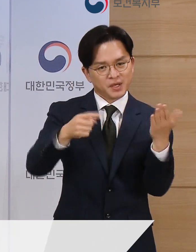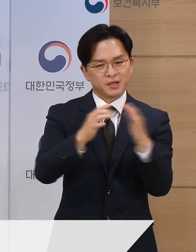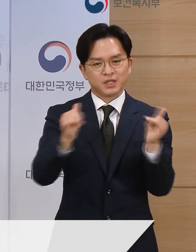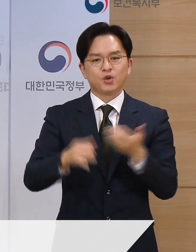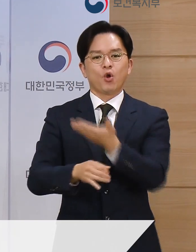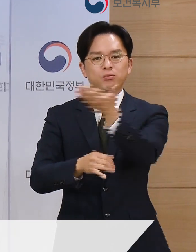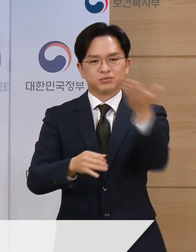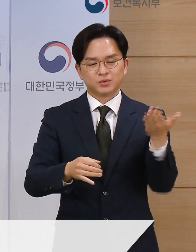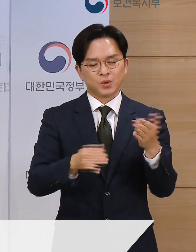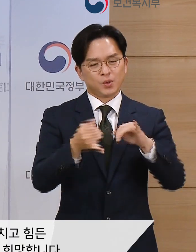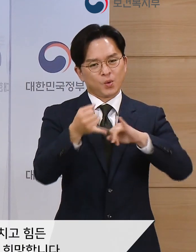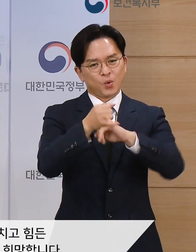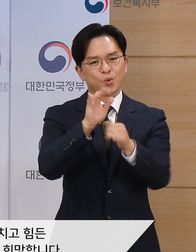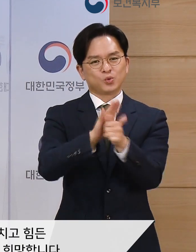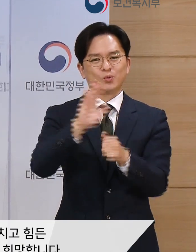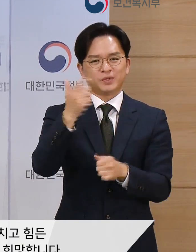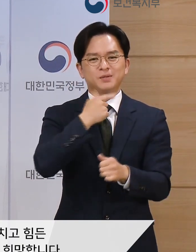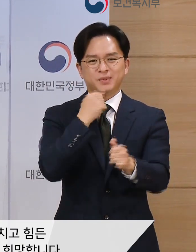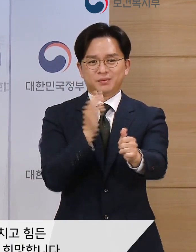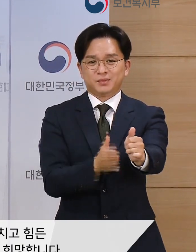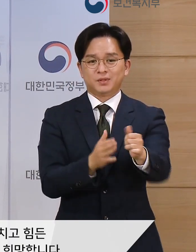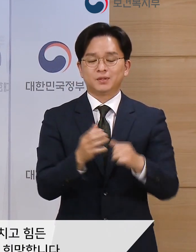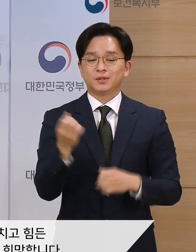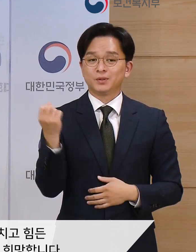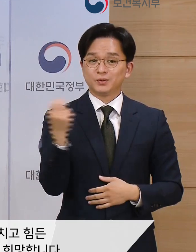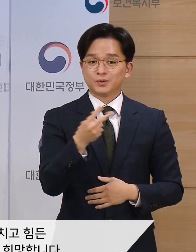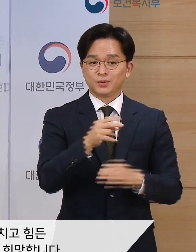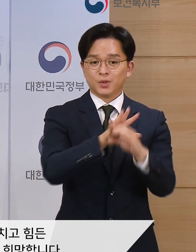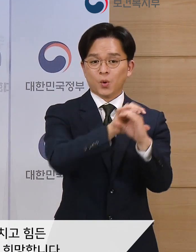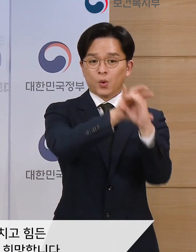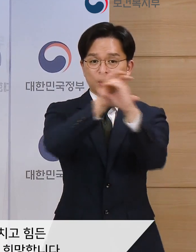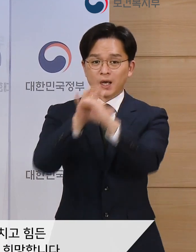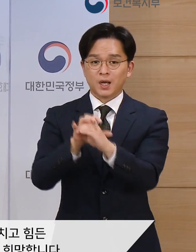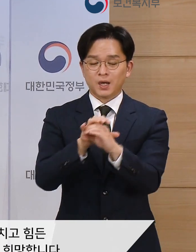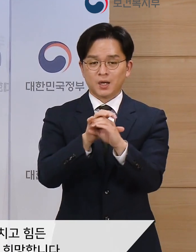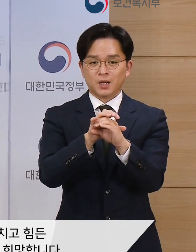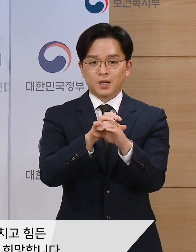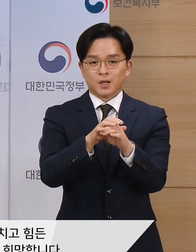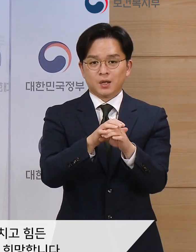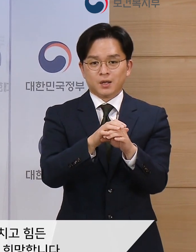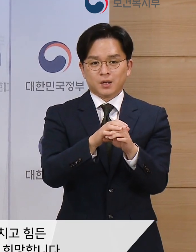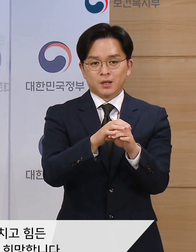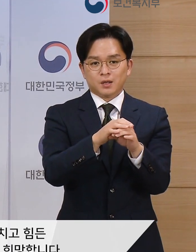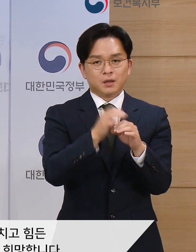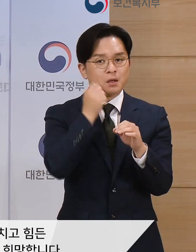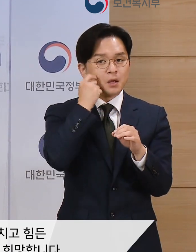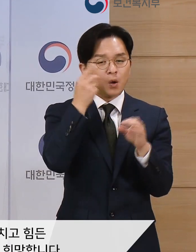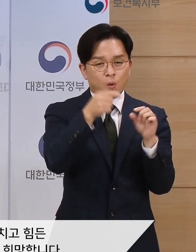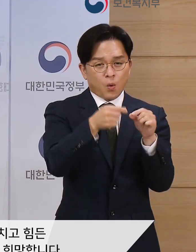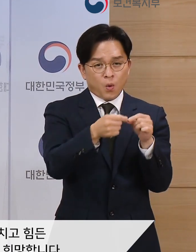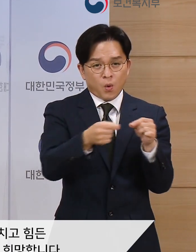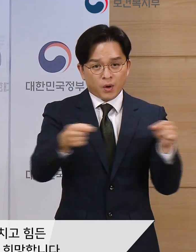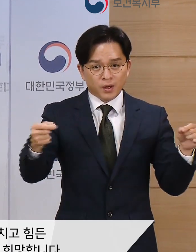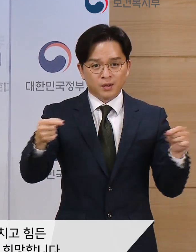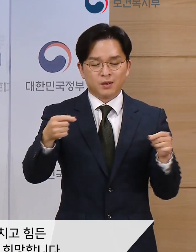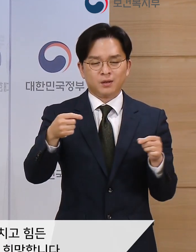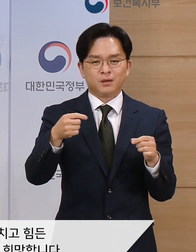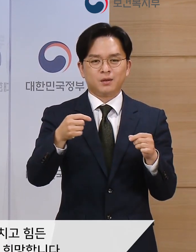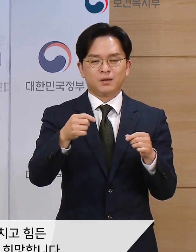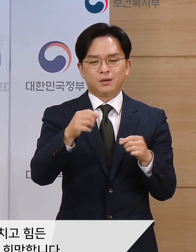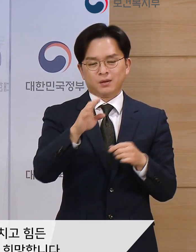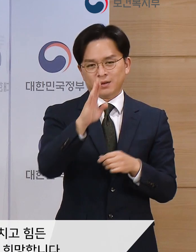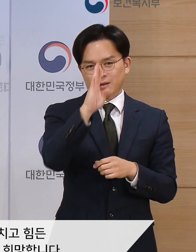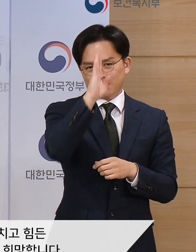바랍니다. 또한 장기간의 코로나19 유행으로 인해 정신적으로 지치고 힘든 우리